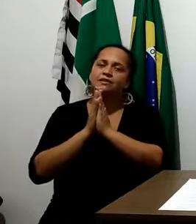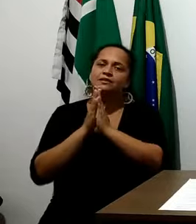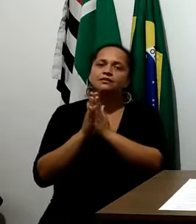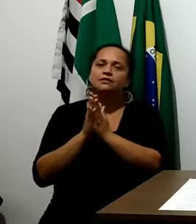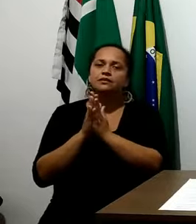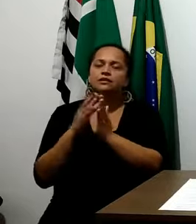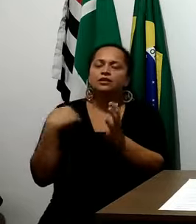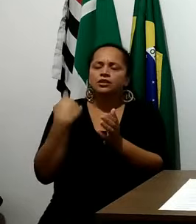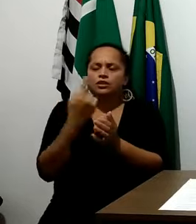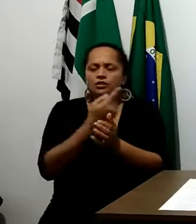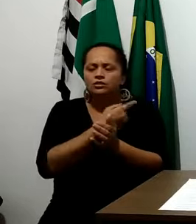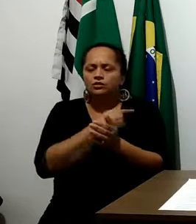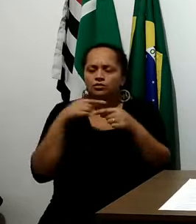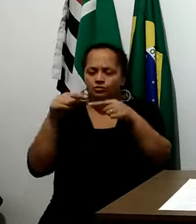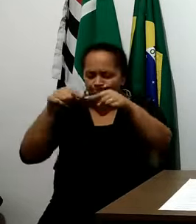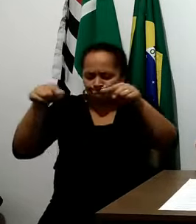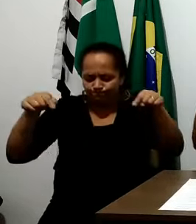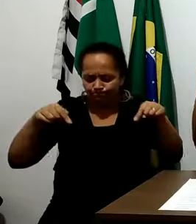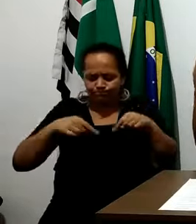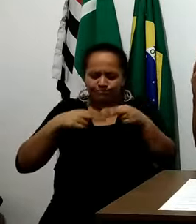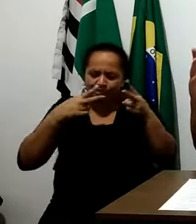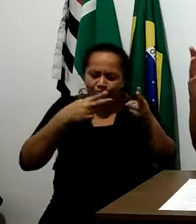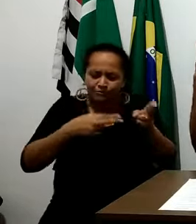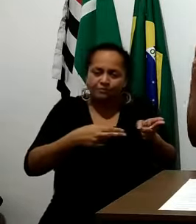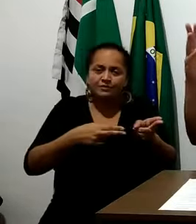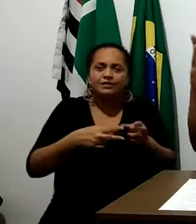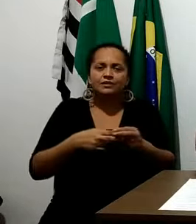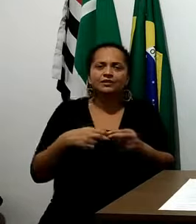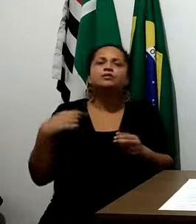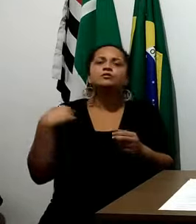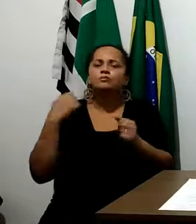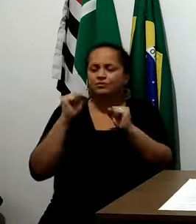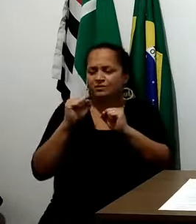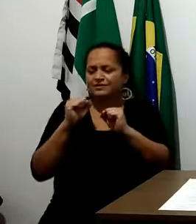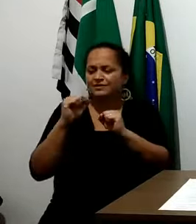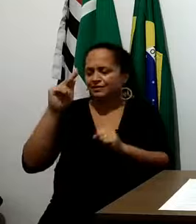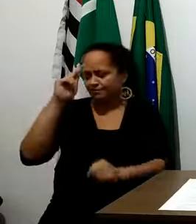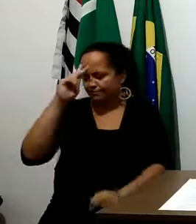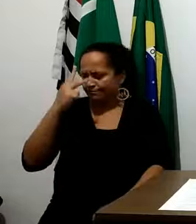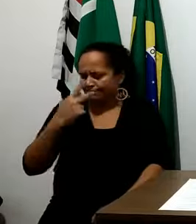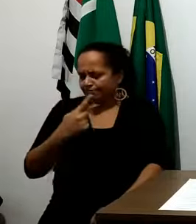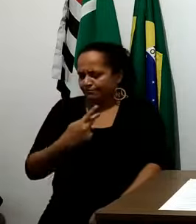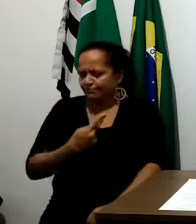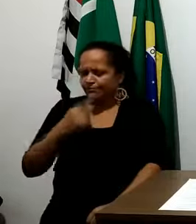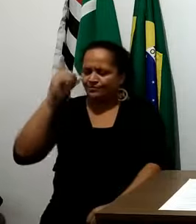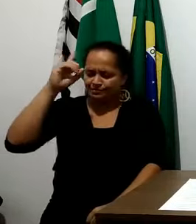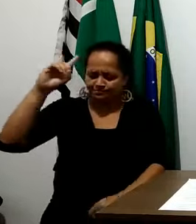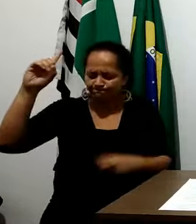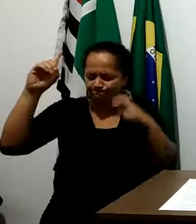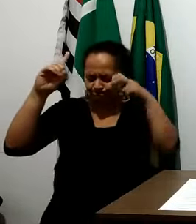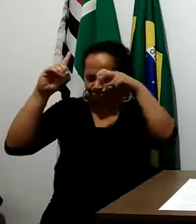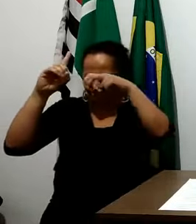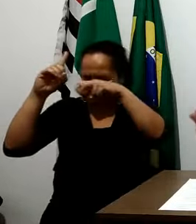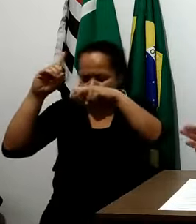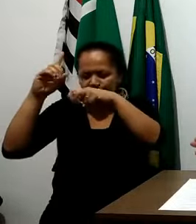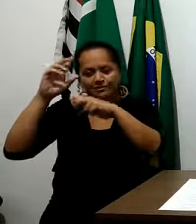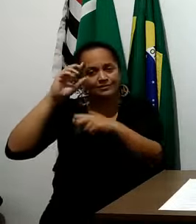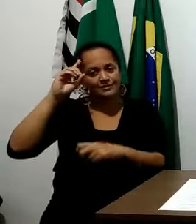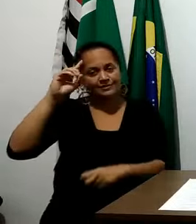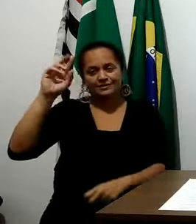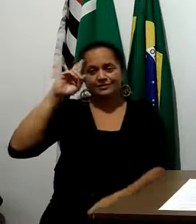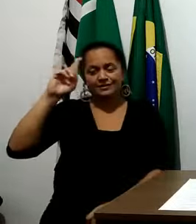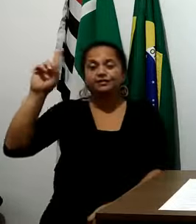momentos trancados nos nossos quartos, sejam momentos de íntima comunhão com o Senhor, sejam momentos de intimidade, porque acima